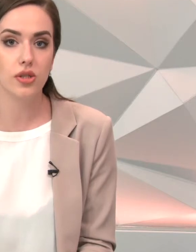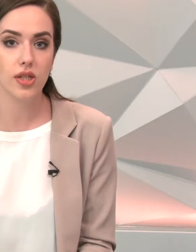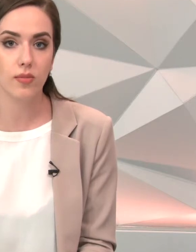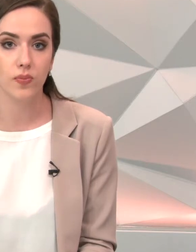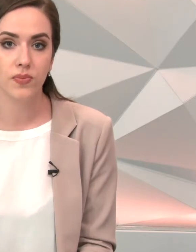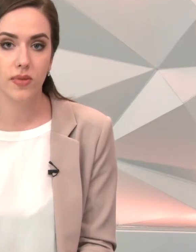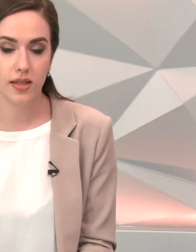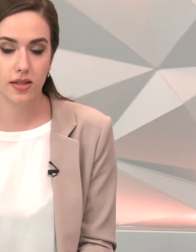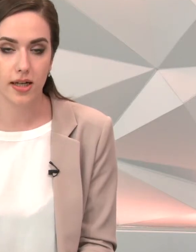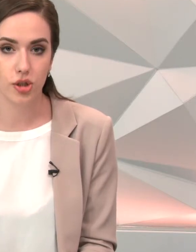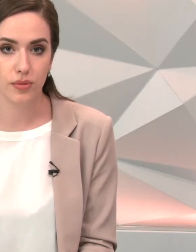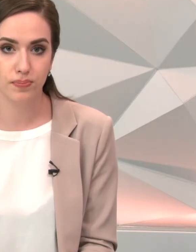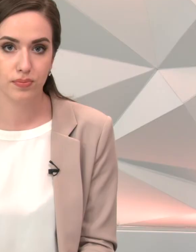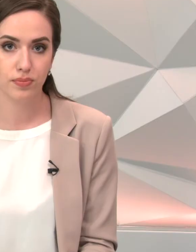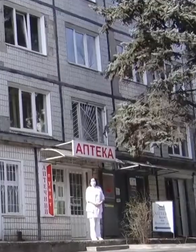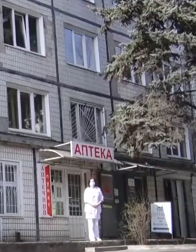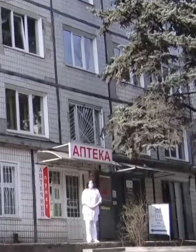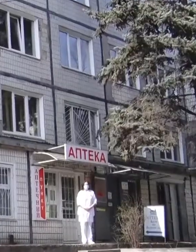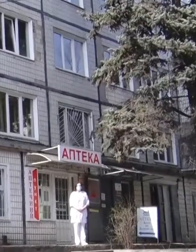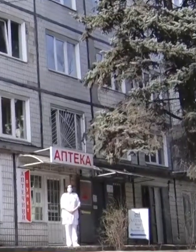медичну систему. Далі детальніше.